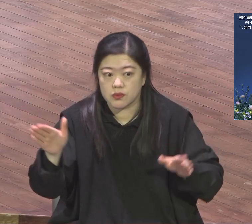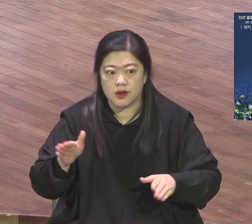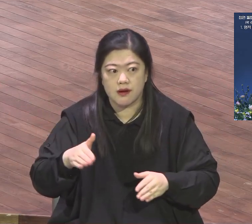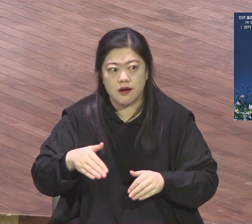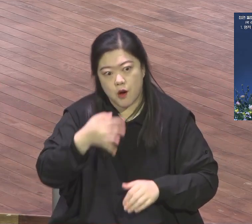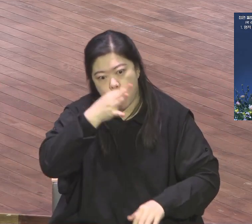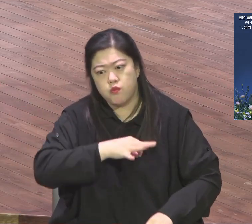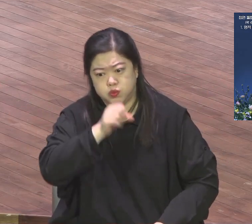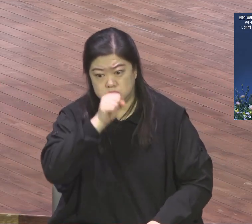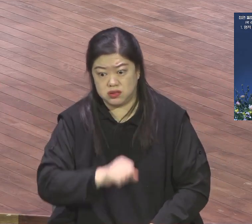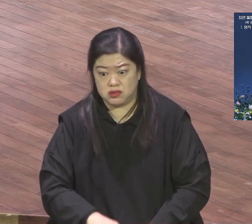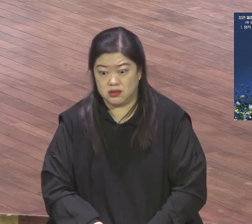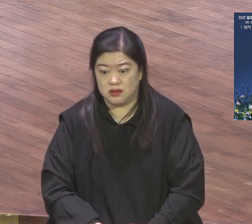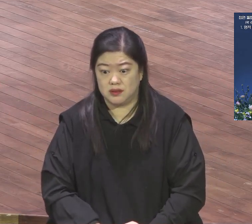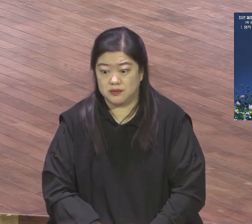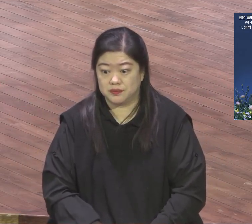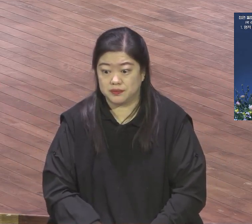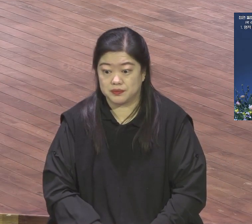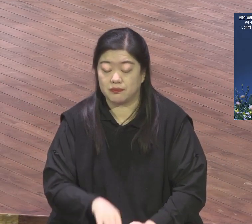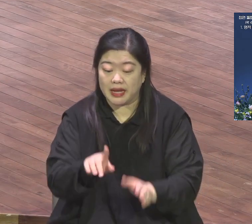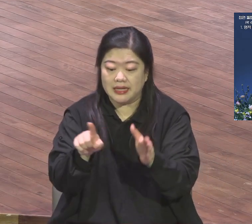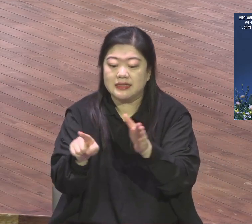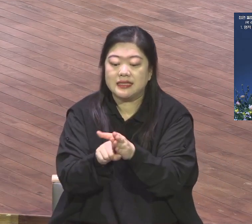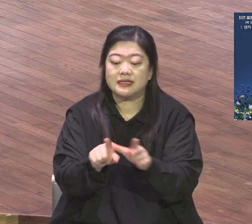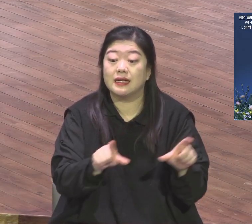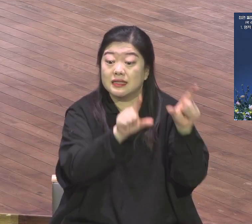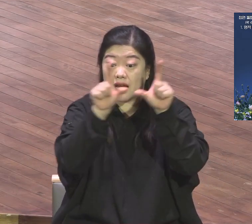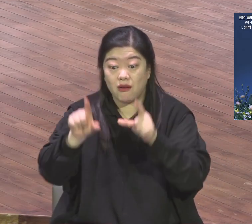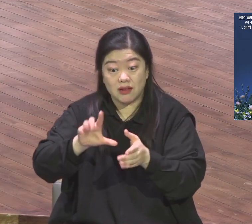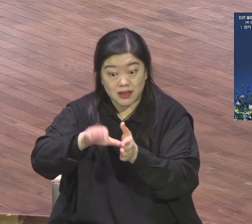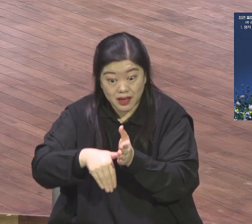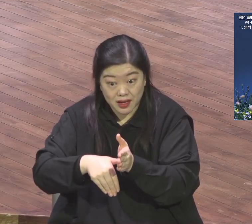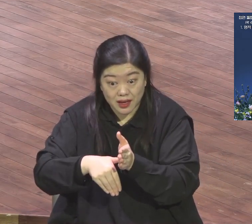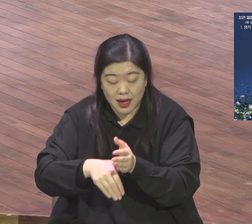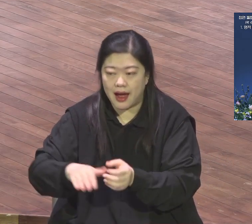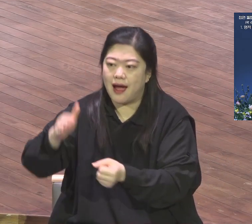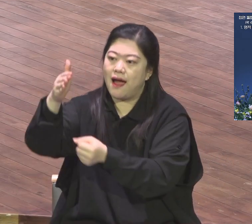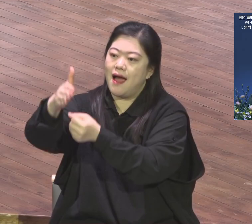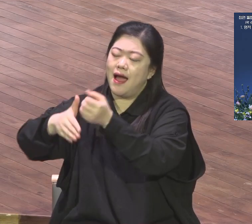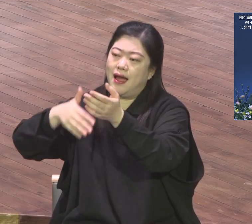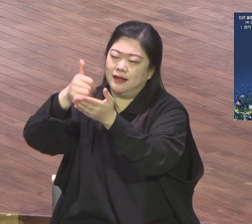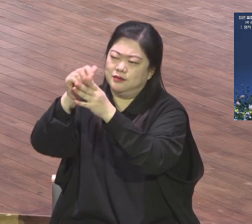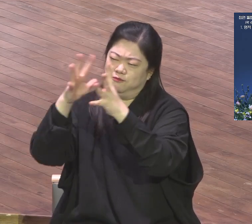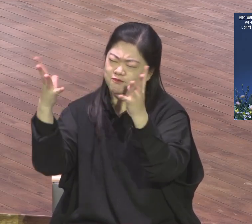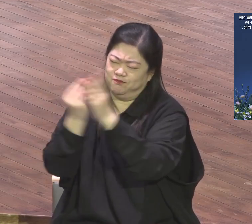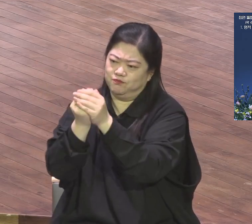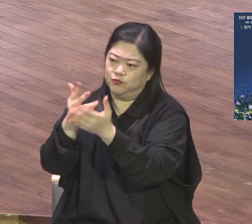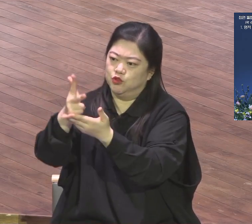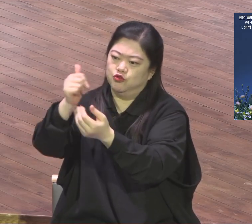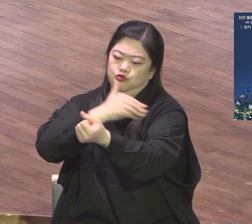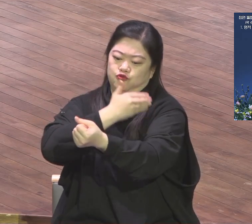7여정 중 하나가 신앙 발판 10가지 중에 제일 먼저 나와 있는 것이 뭡니까? 하나님의 절대주권.